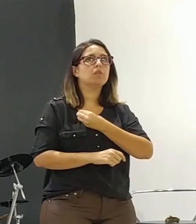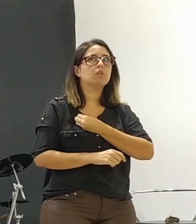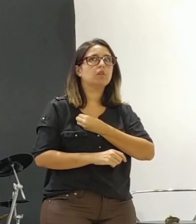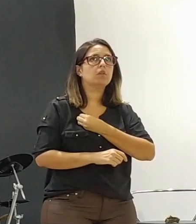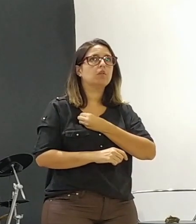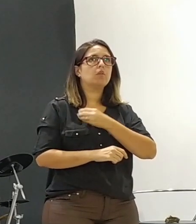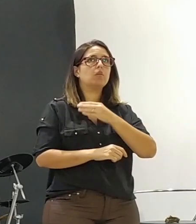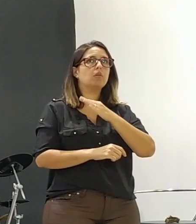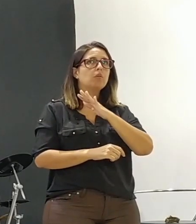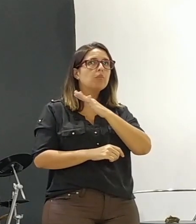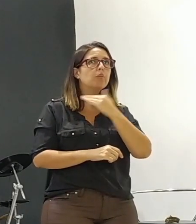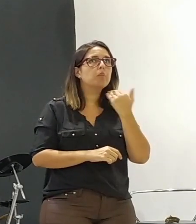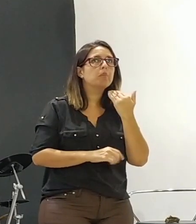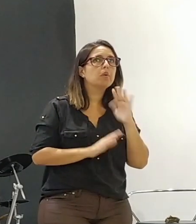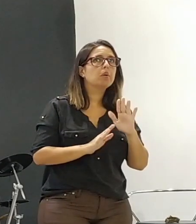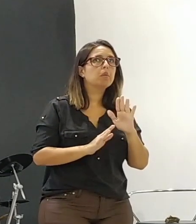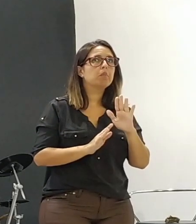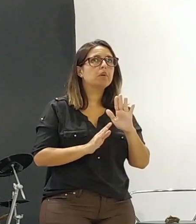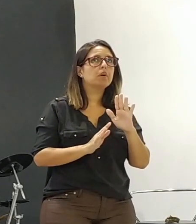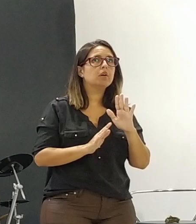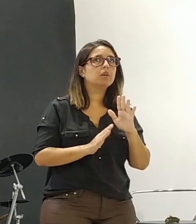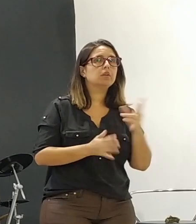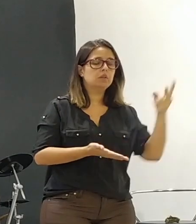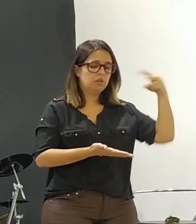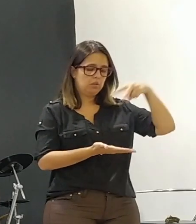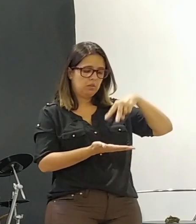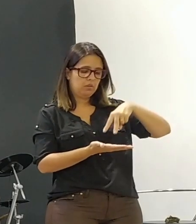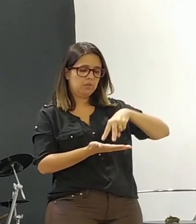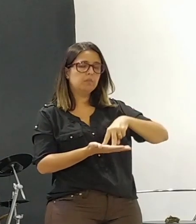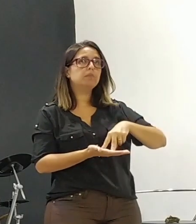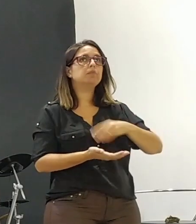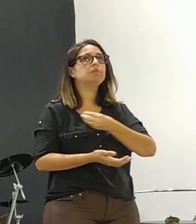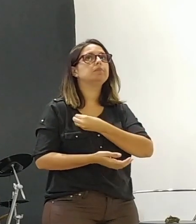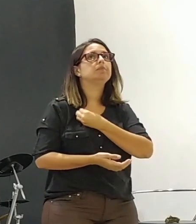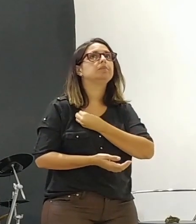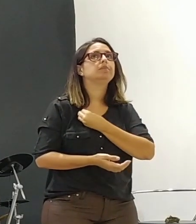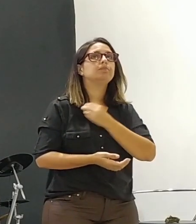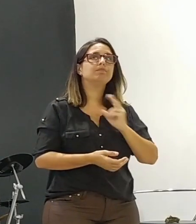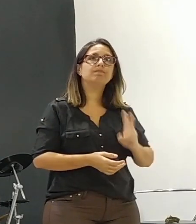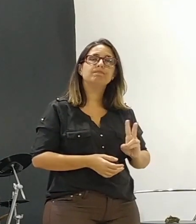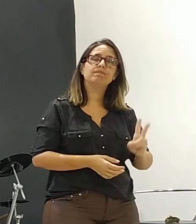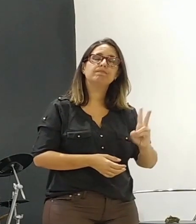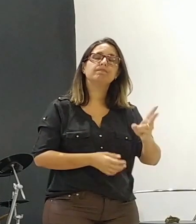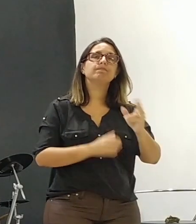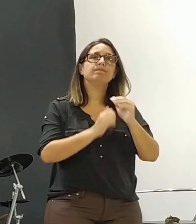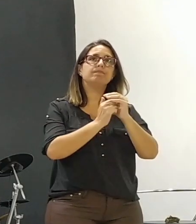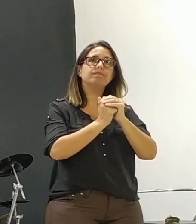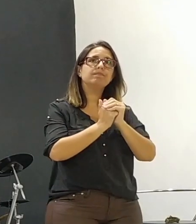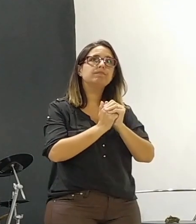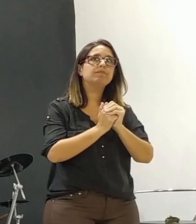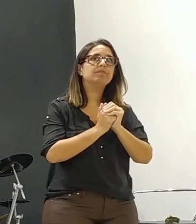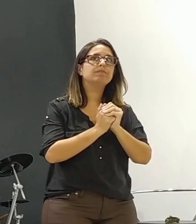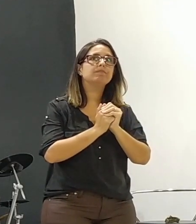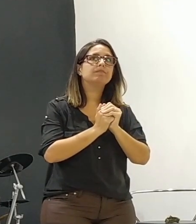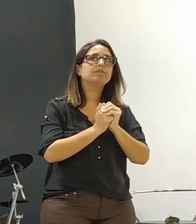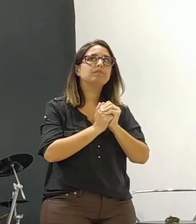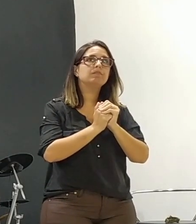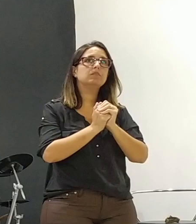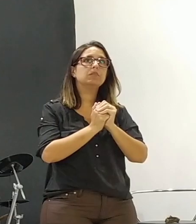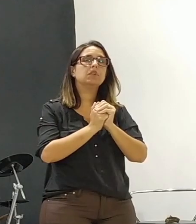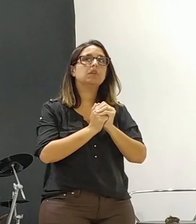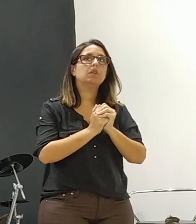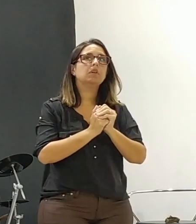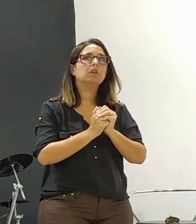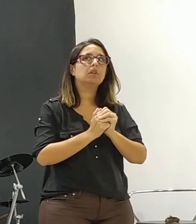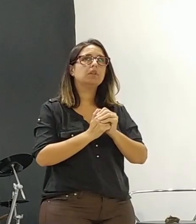fui morto, mas eis aqui estou vivo para todos sempre. Amém. E tenho as chaves da morte e